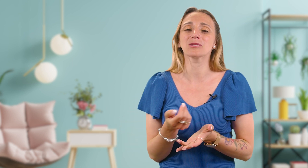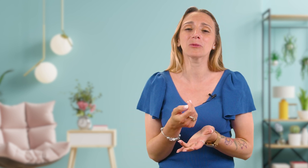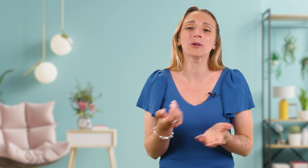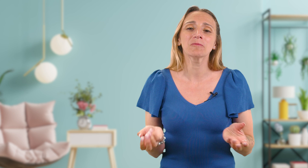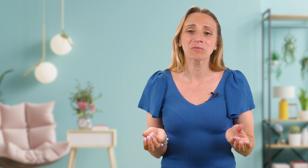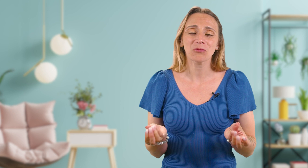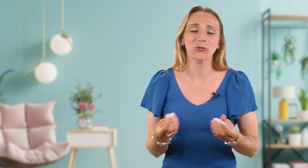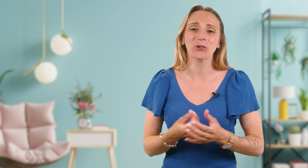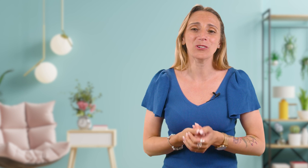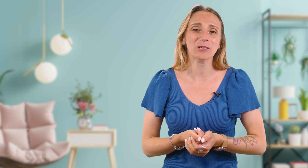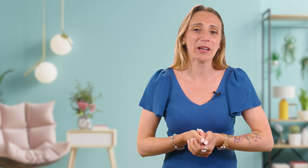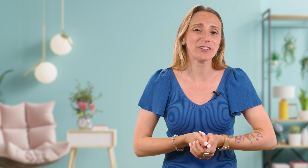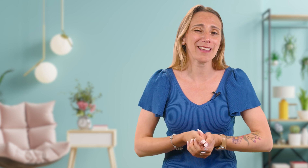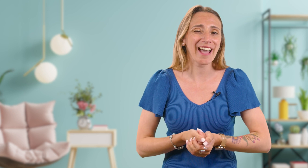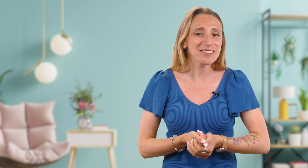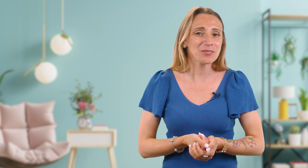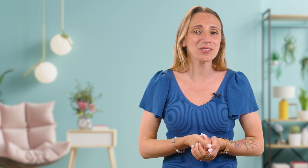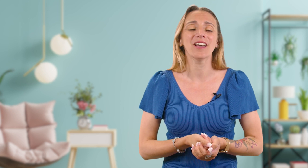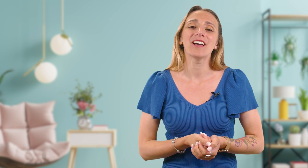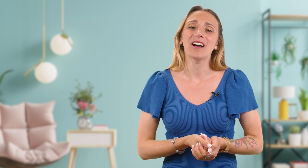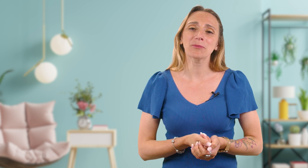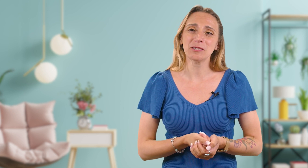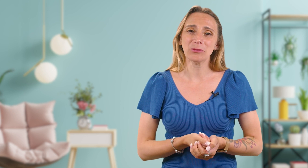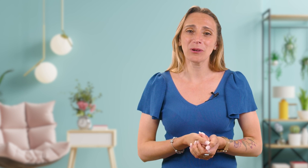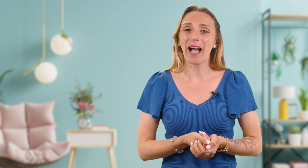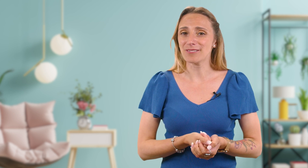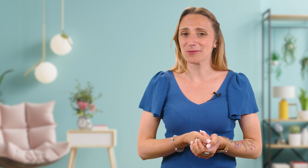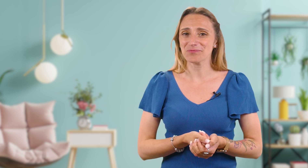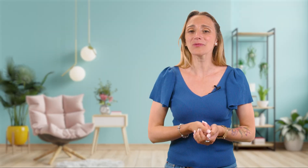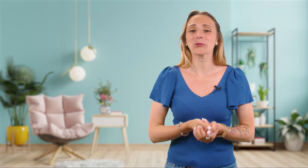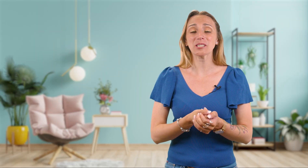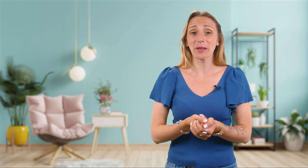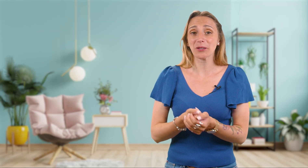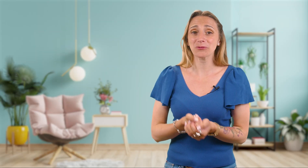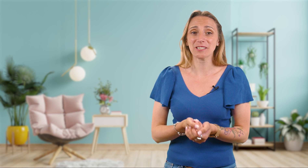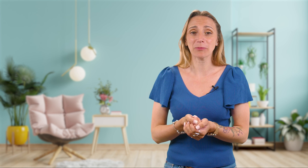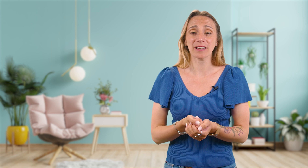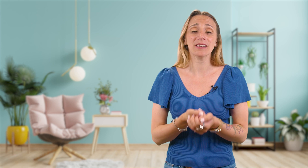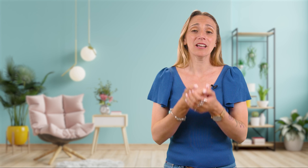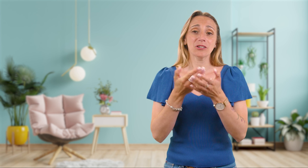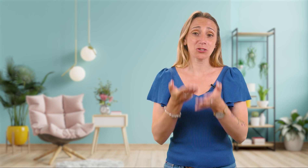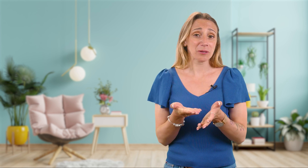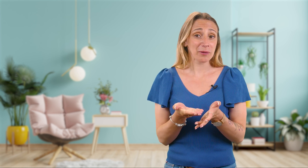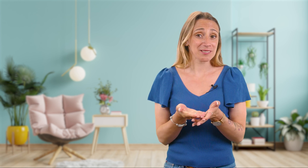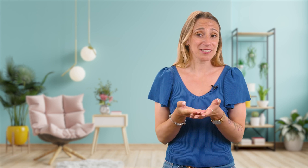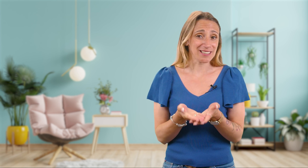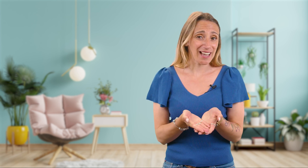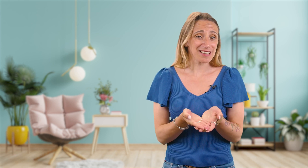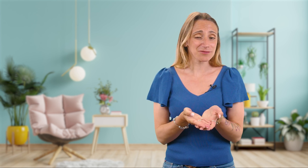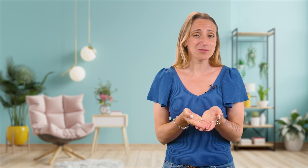ensemble. Donc, j'ai préféré attendre un petit peu avant. Donc, j'espère que vous êtes prêts. Je vais me présenter à vous